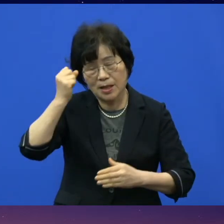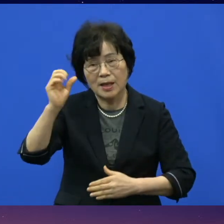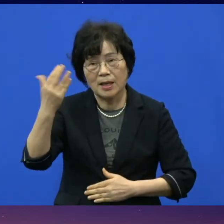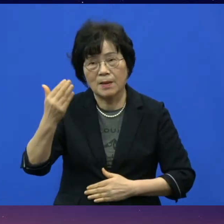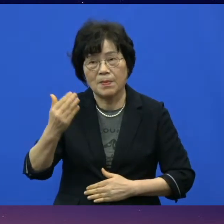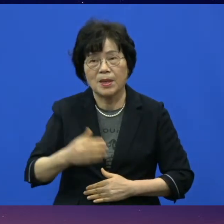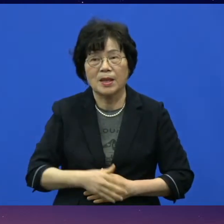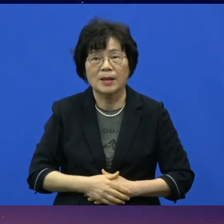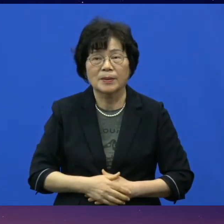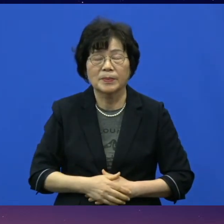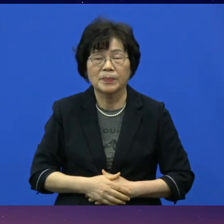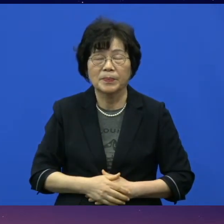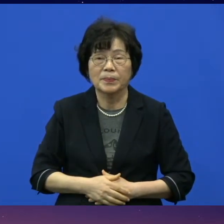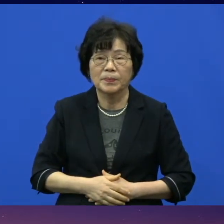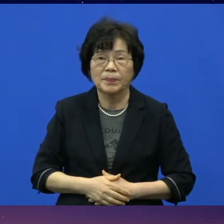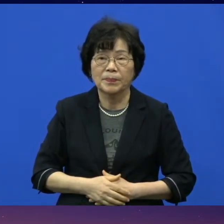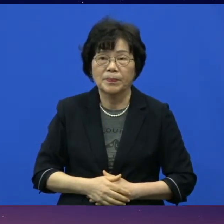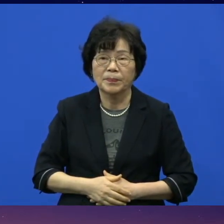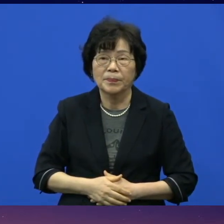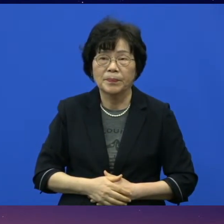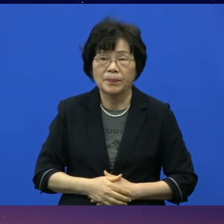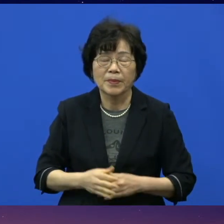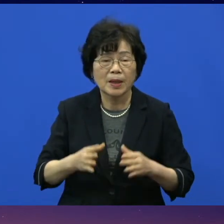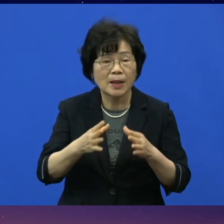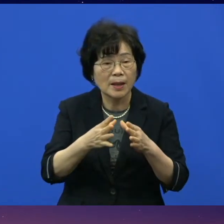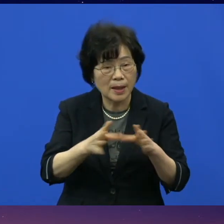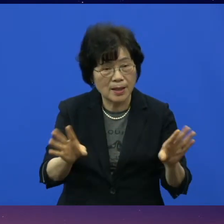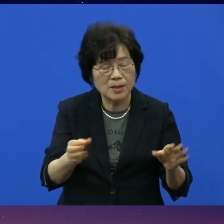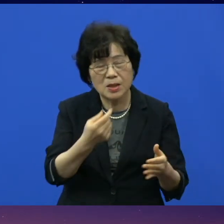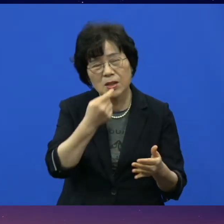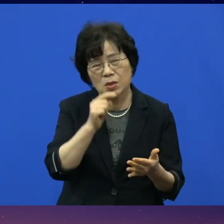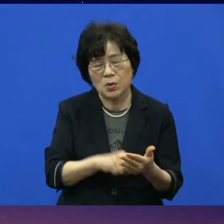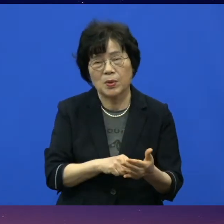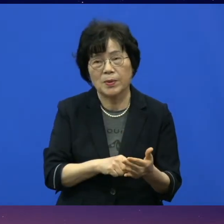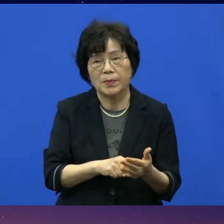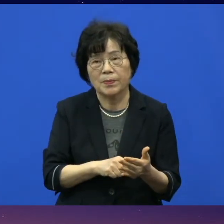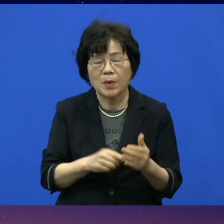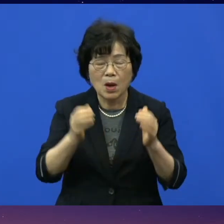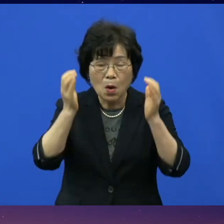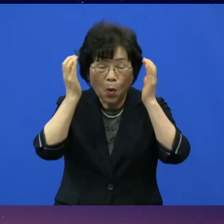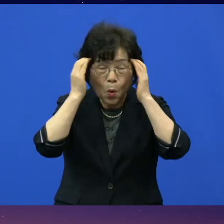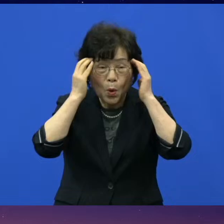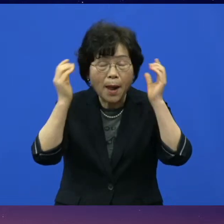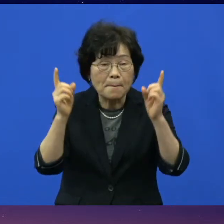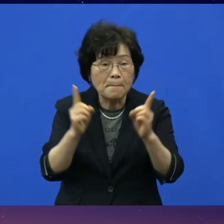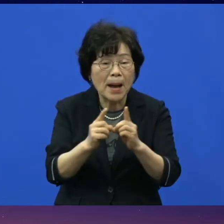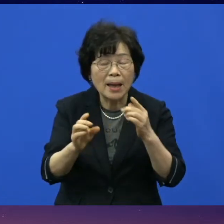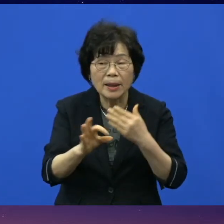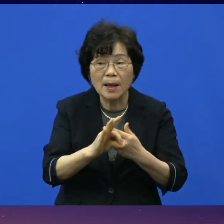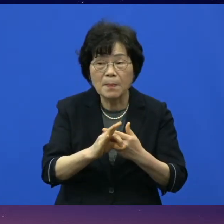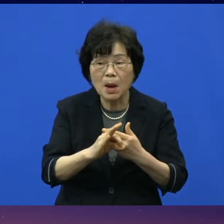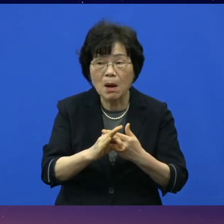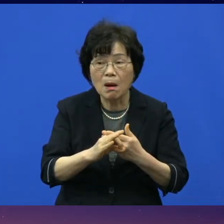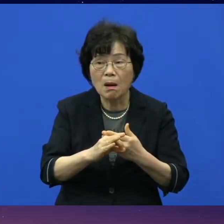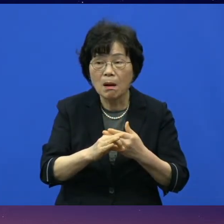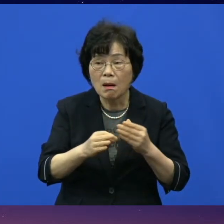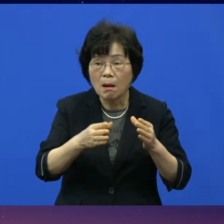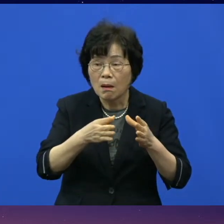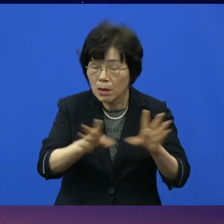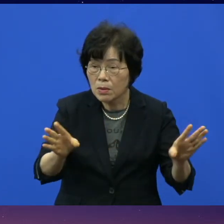재질 자체가 흙이라. 깨어진다는 거. 고난이 한번 닥치면 여러분 다 깨져버려요.